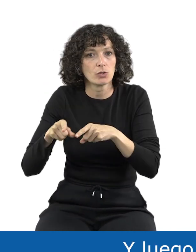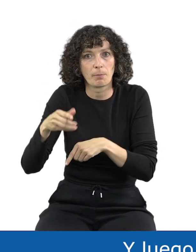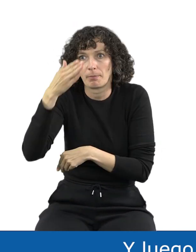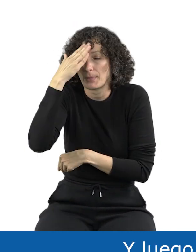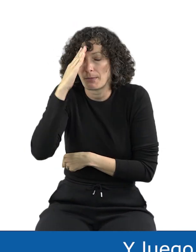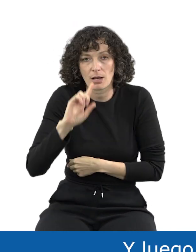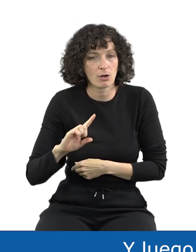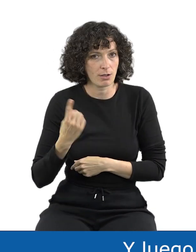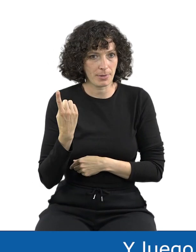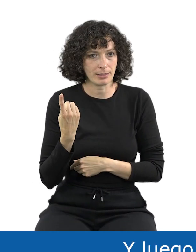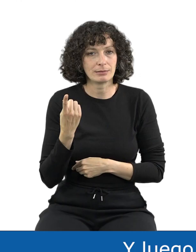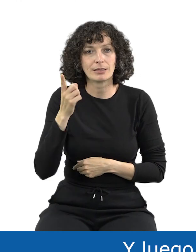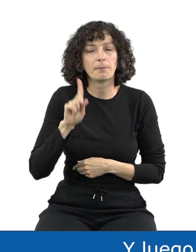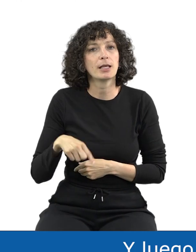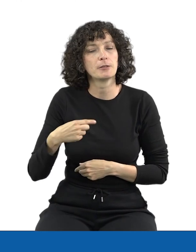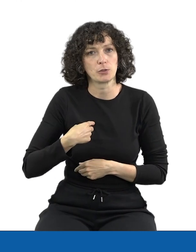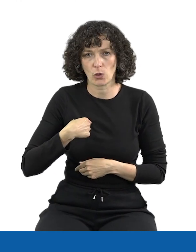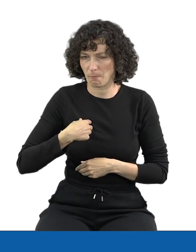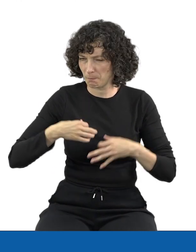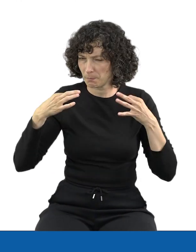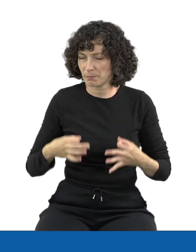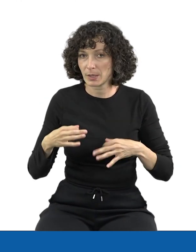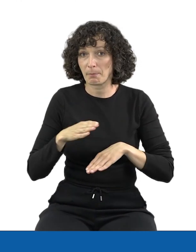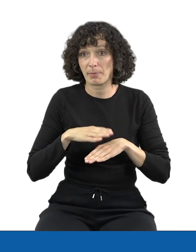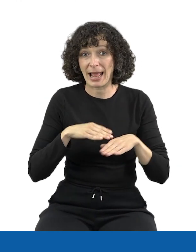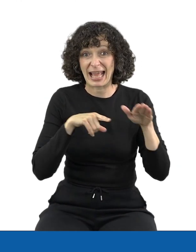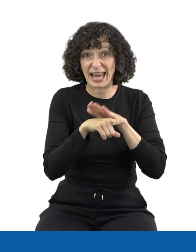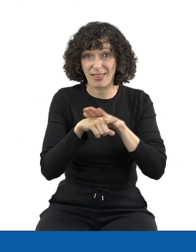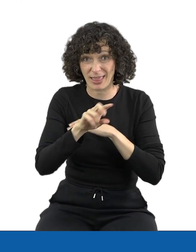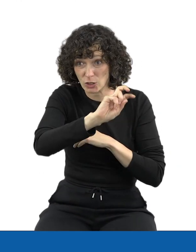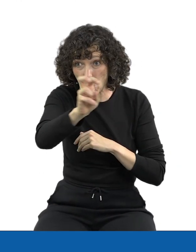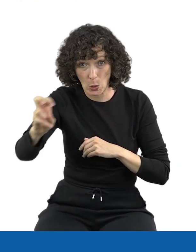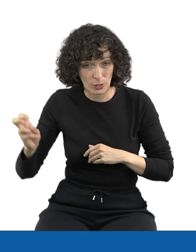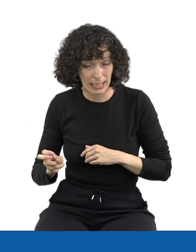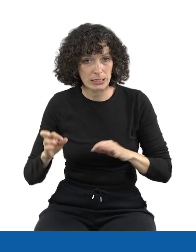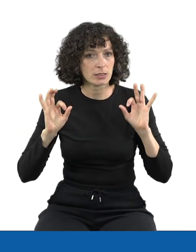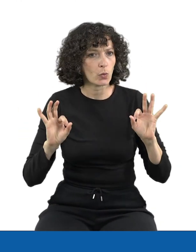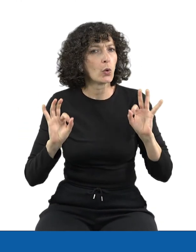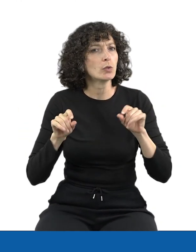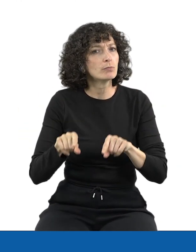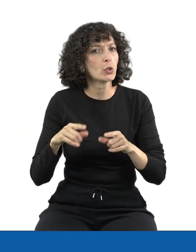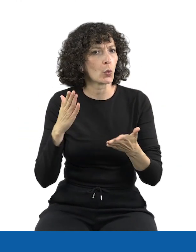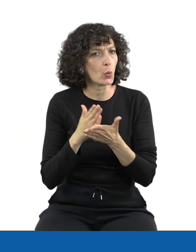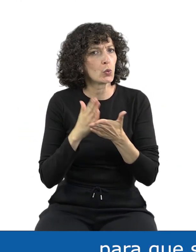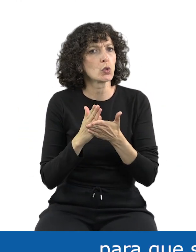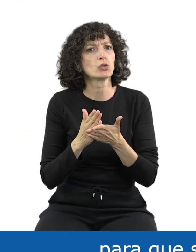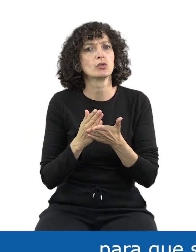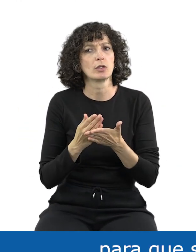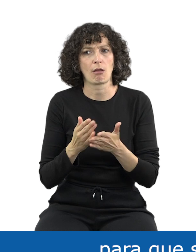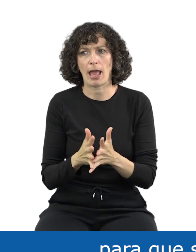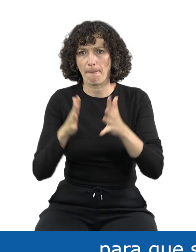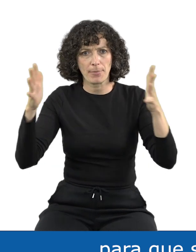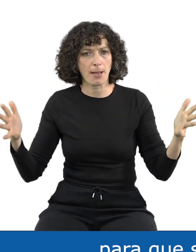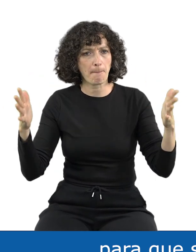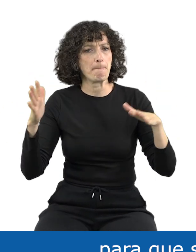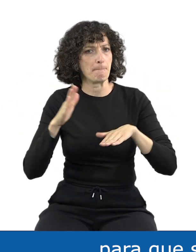pues ya está planteándose de cara al resto de gerencias, pues poder seguir ampliando estos cursos para que se